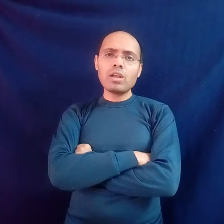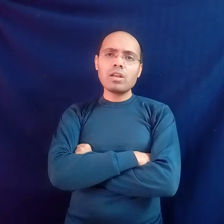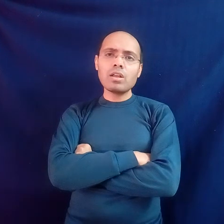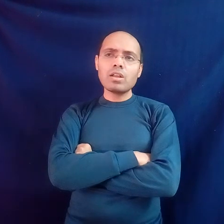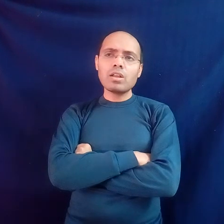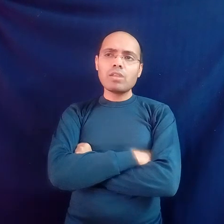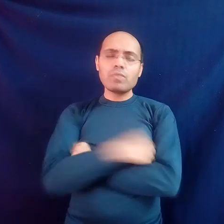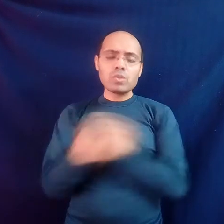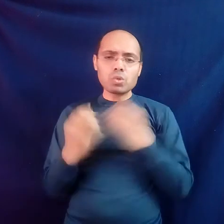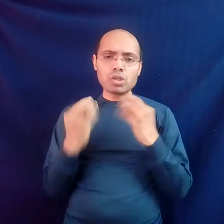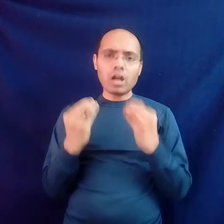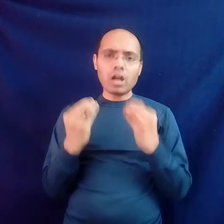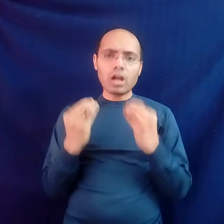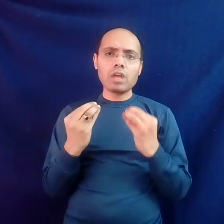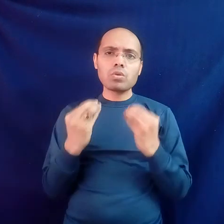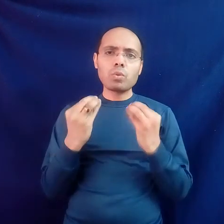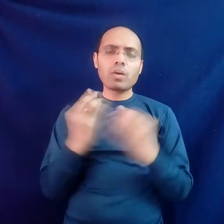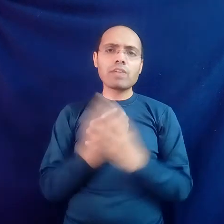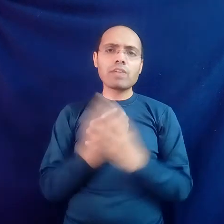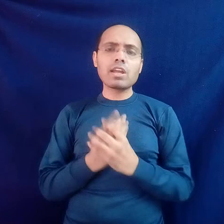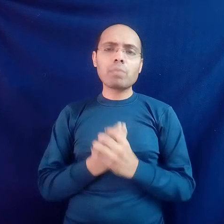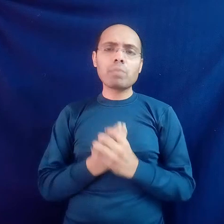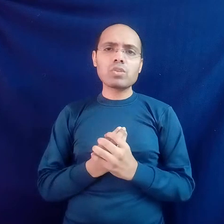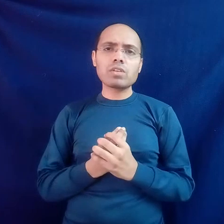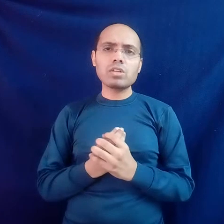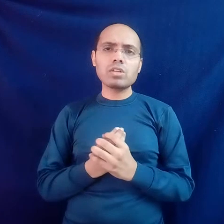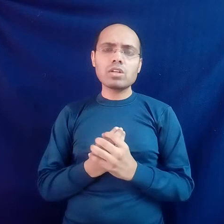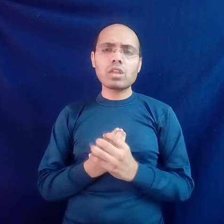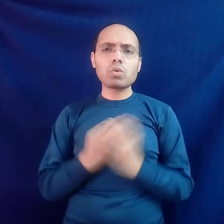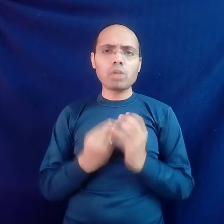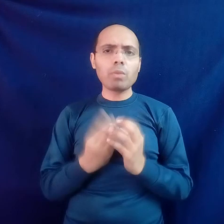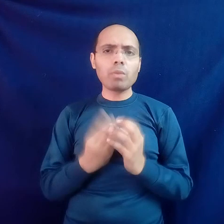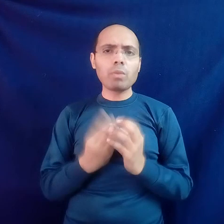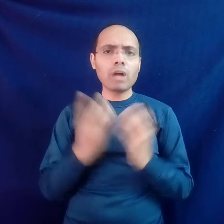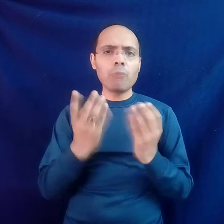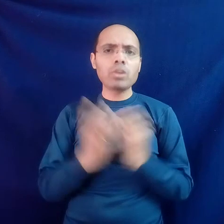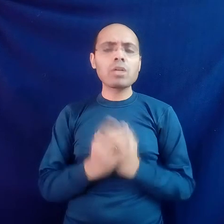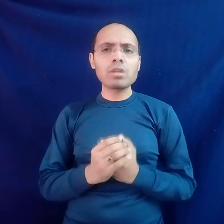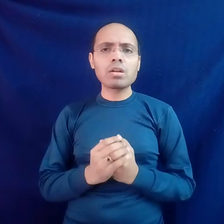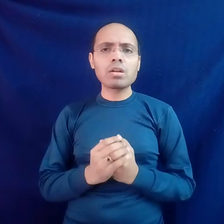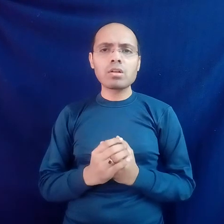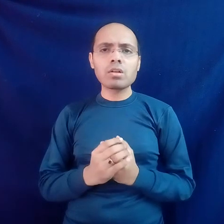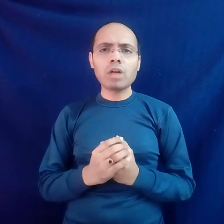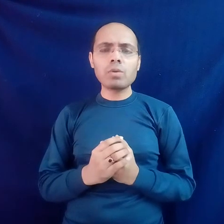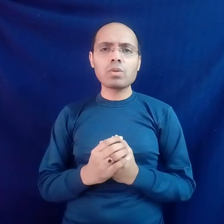अपने जो चाह है उसको पूरा करने के लिए प्रवेश करती है। जैसे कुछ आत्माओं में काम वासना हावी होता